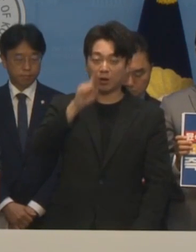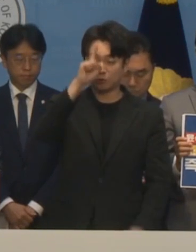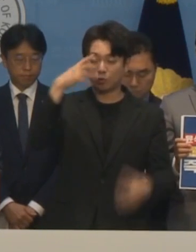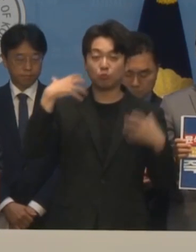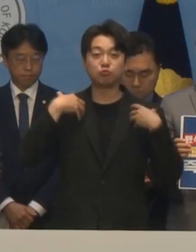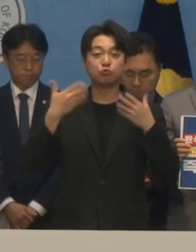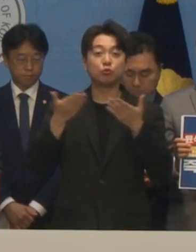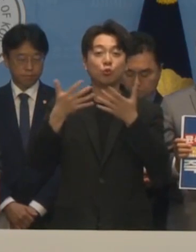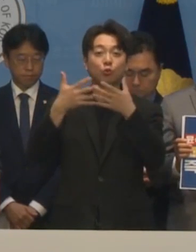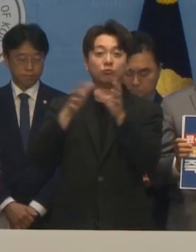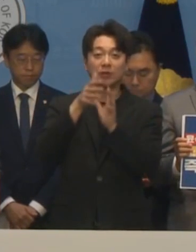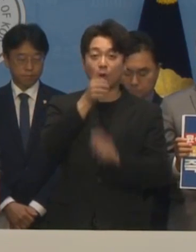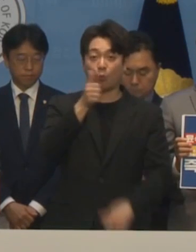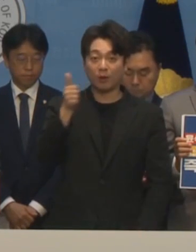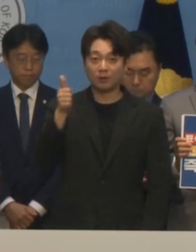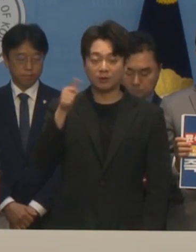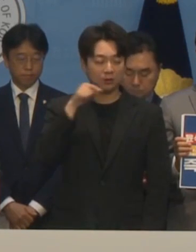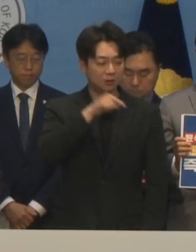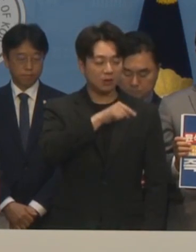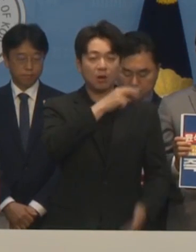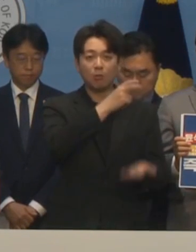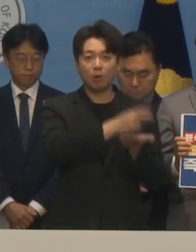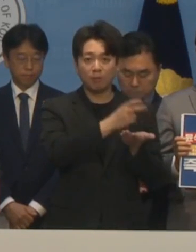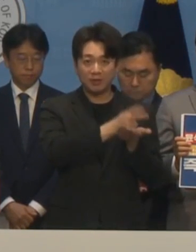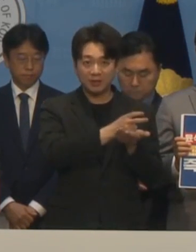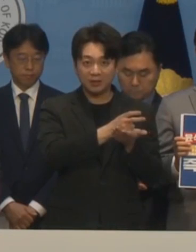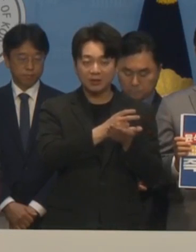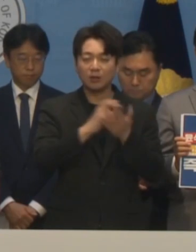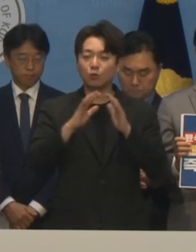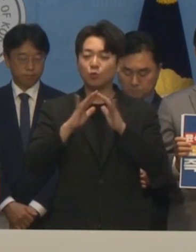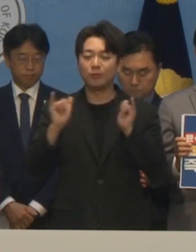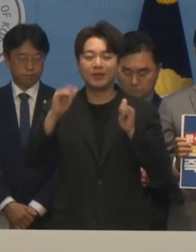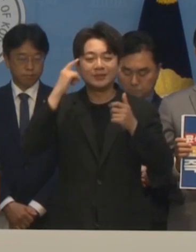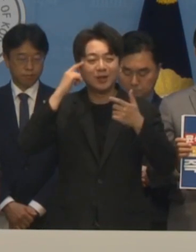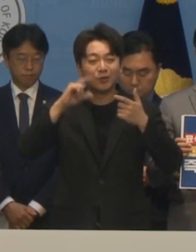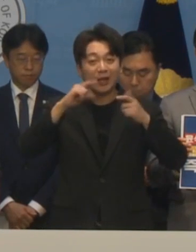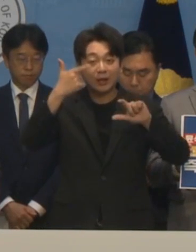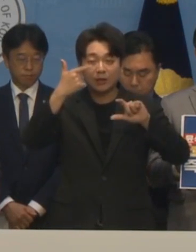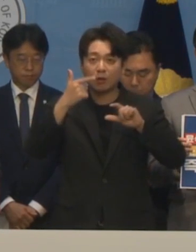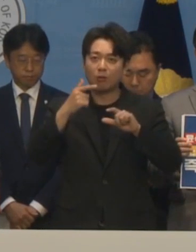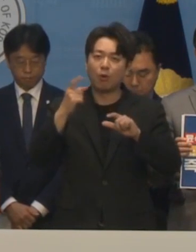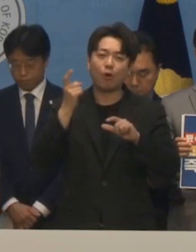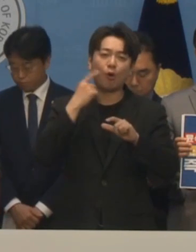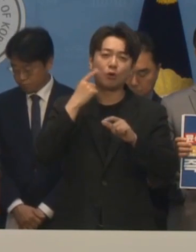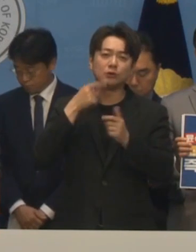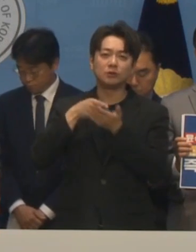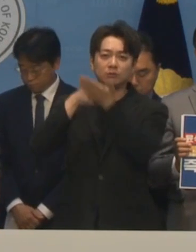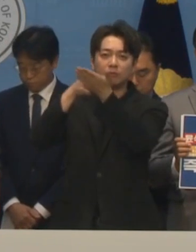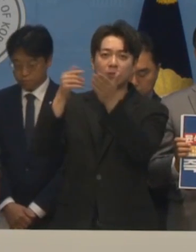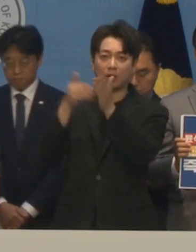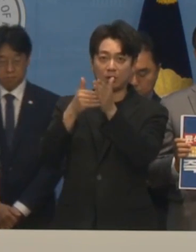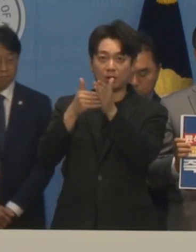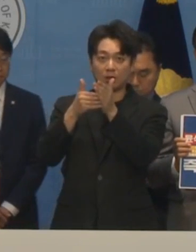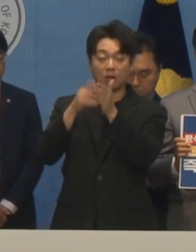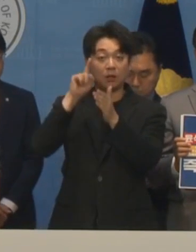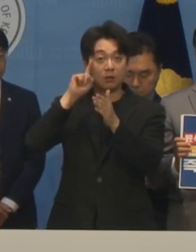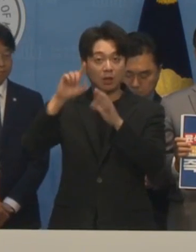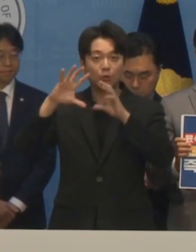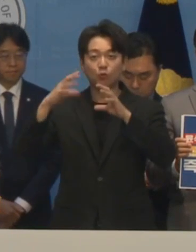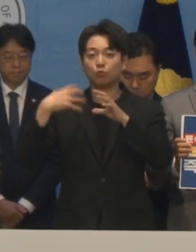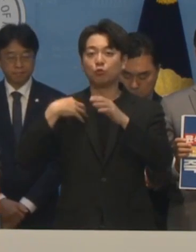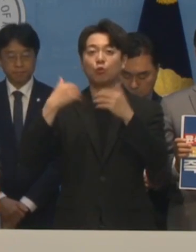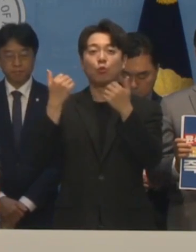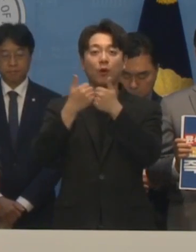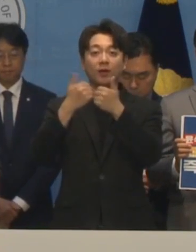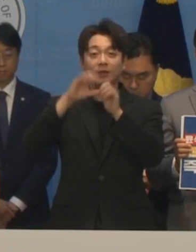헌법과 법률에 배치된다는 거짓말을 반복했습니다. 당장 내일 개최되는 국무회의에서